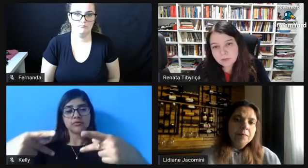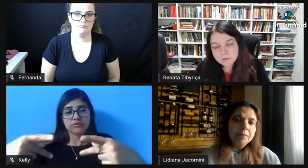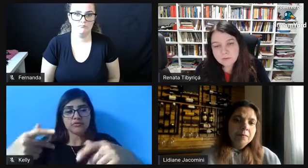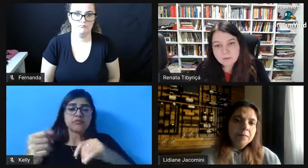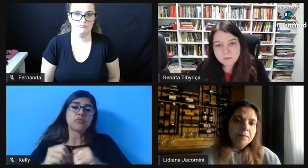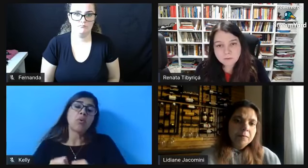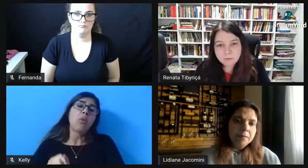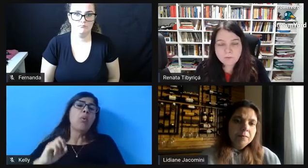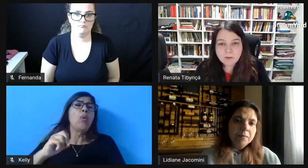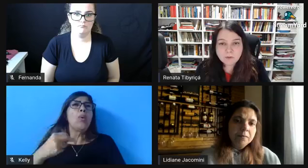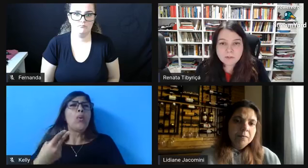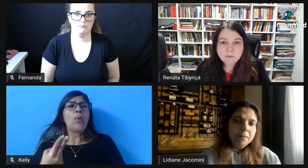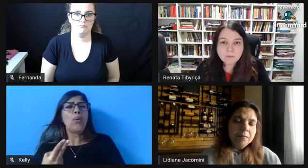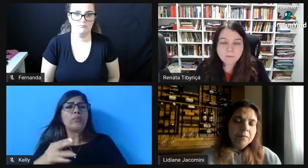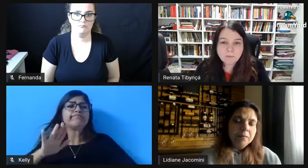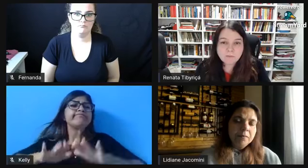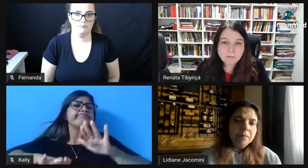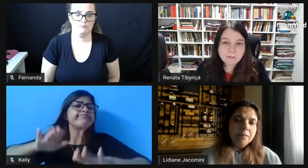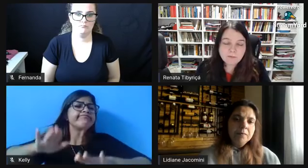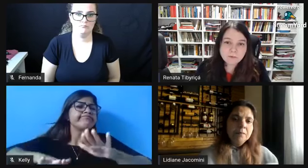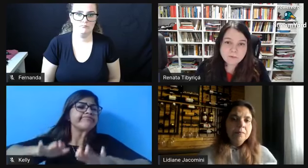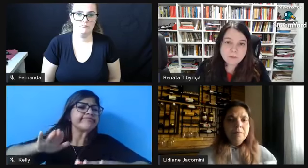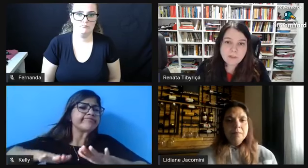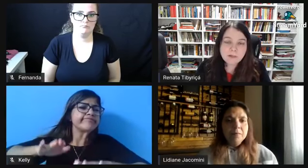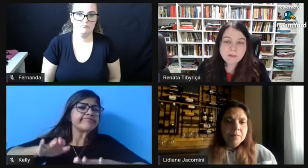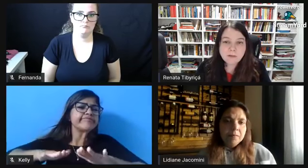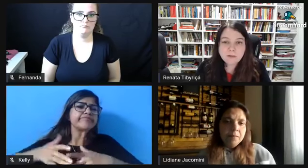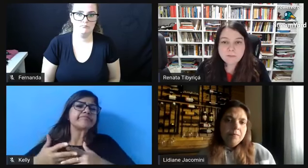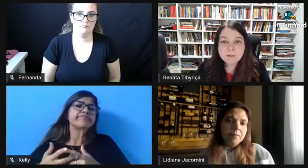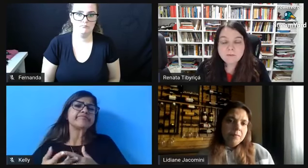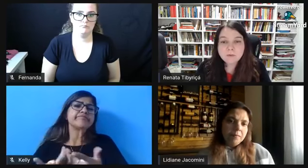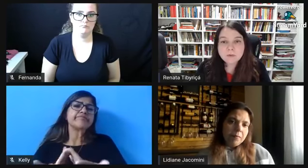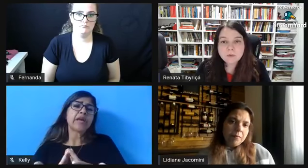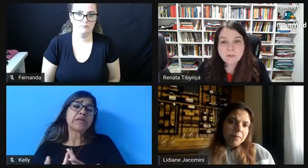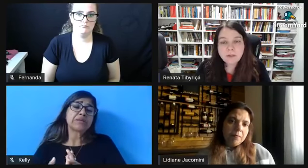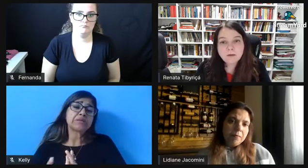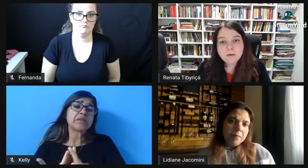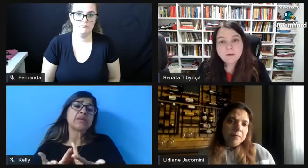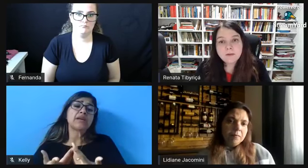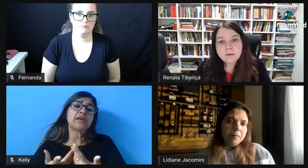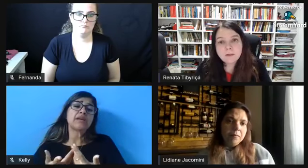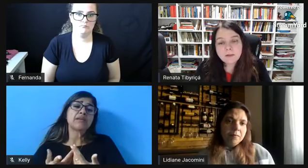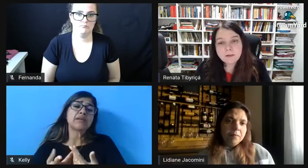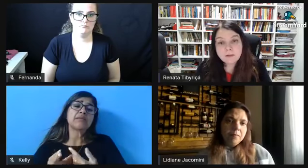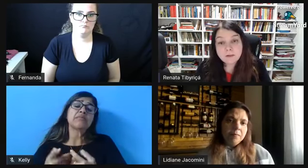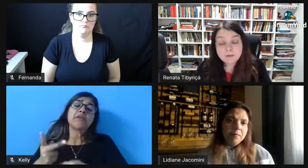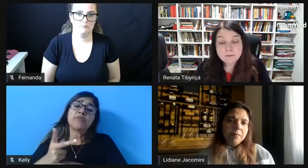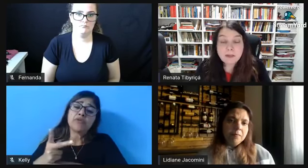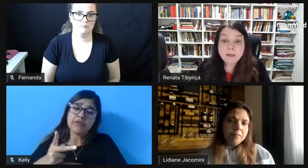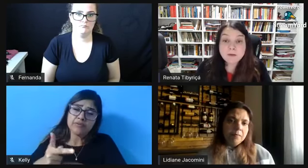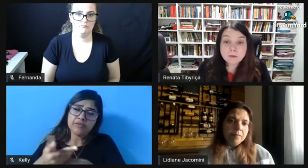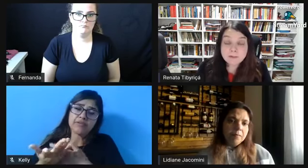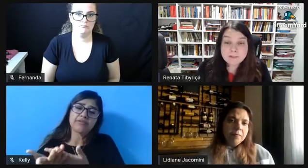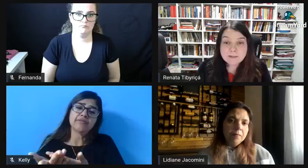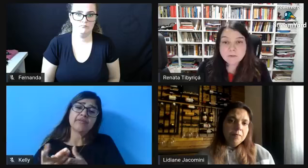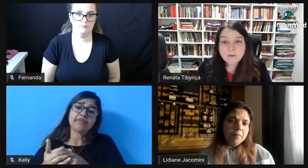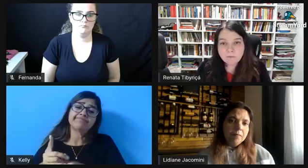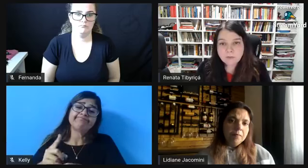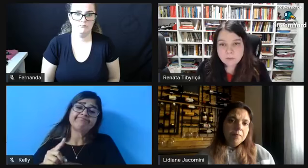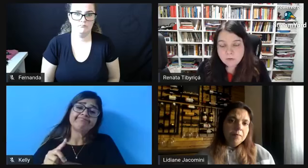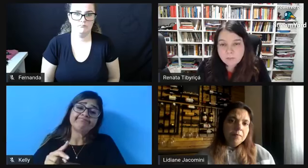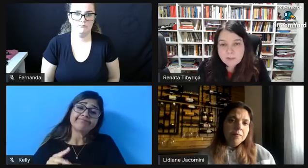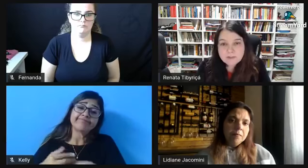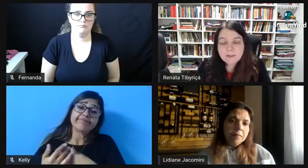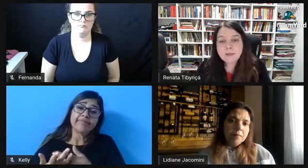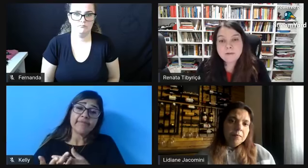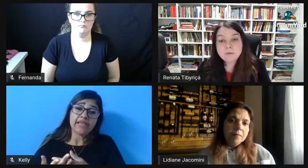ou, no caso, dependendo do perfil, né, se for um perfil também defensoria, encaminhar para a defensoria, e aí eu até esqueci de falar, vou